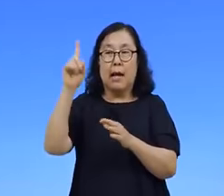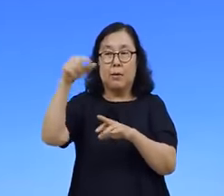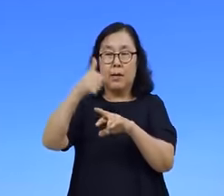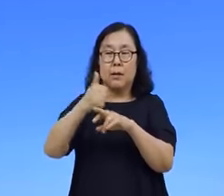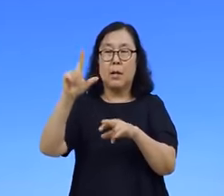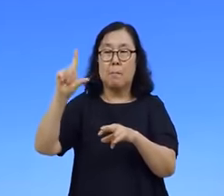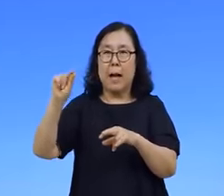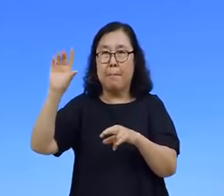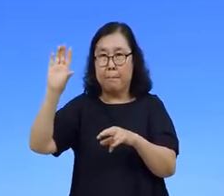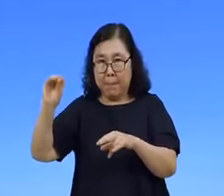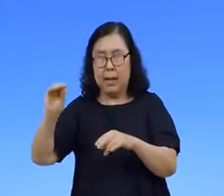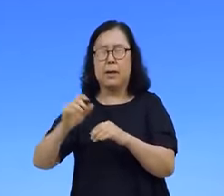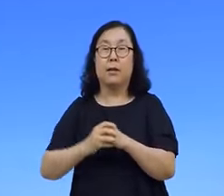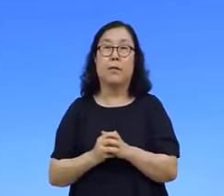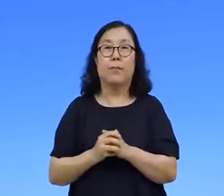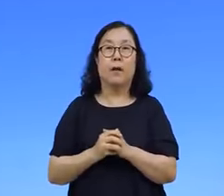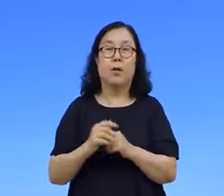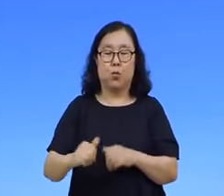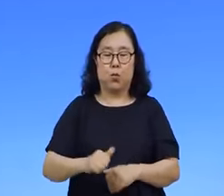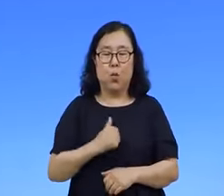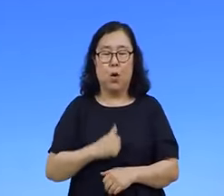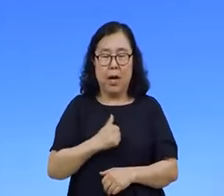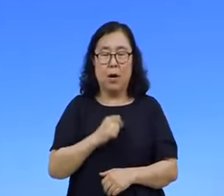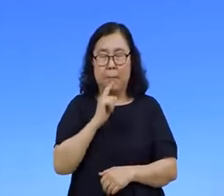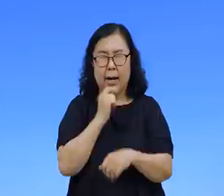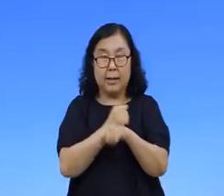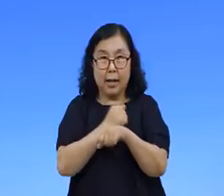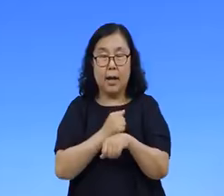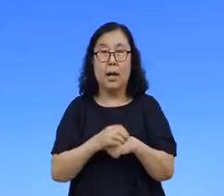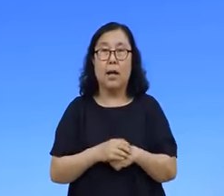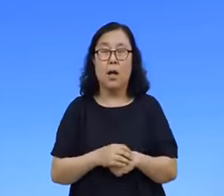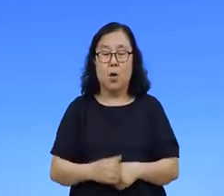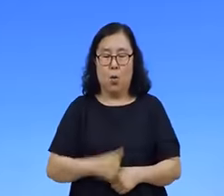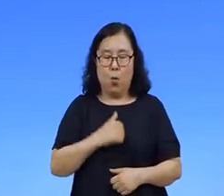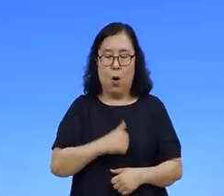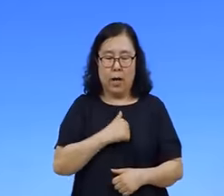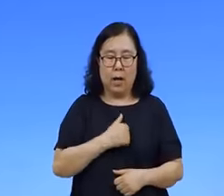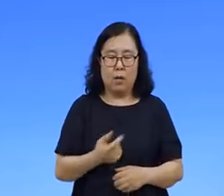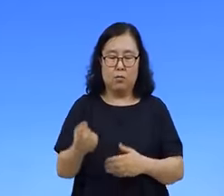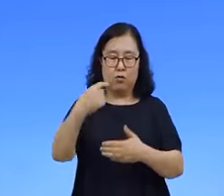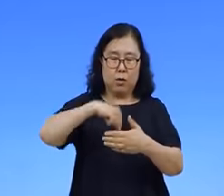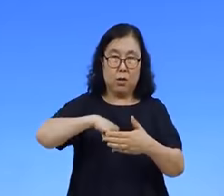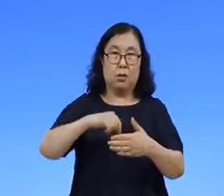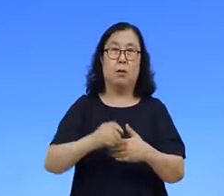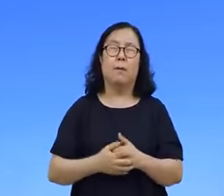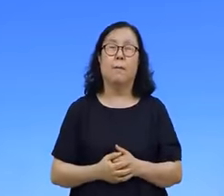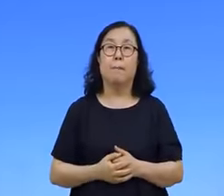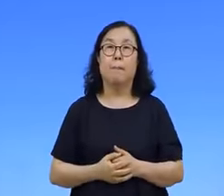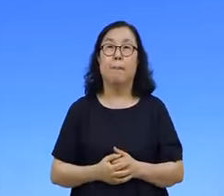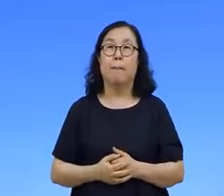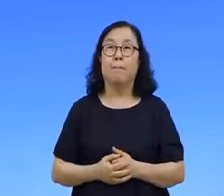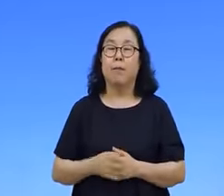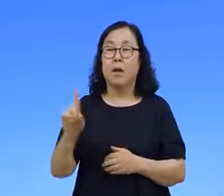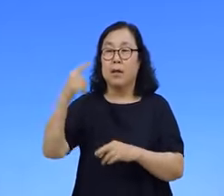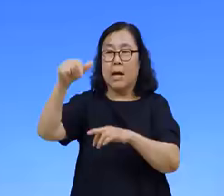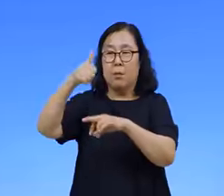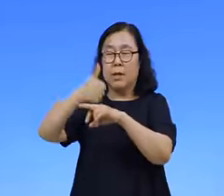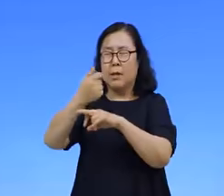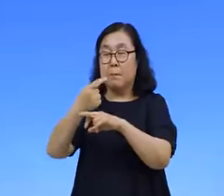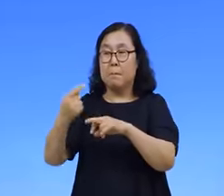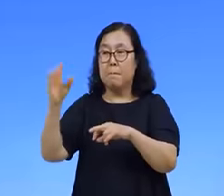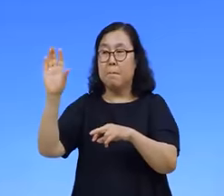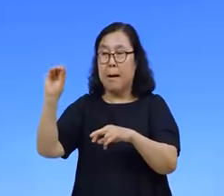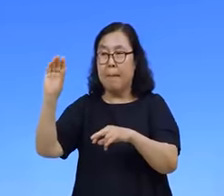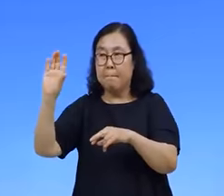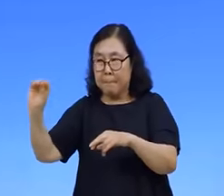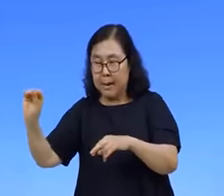사울이 그 말에 불쾌하여 그 다음 보세요. 심히 노하여 이르되, 분노가 들어온 거예요. 다윗에게는